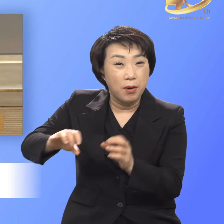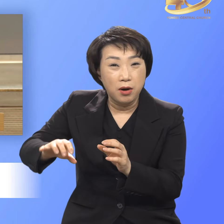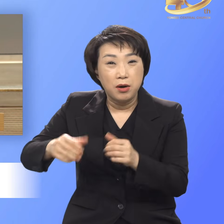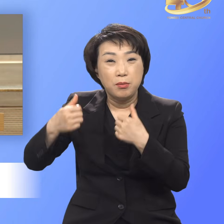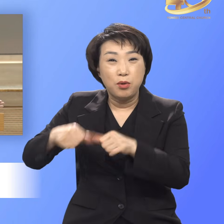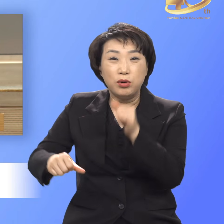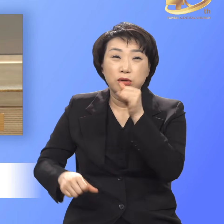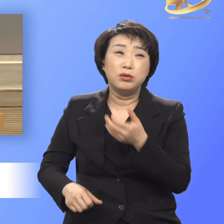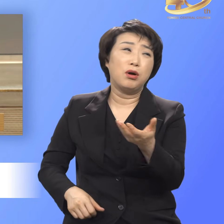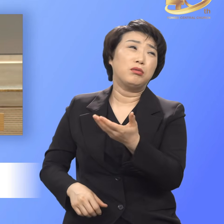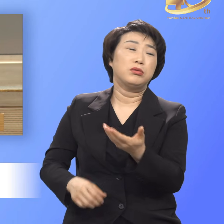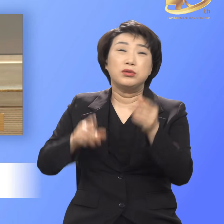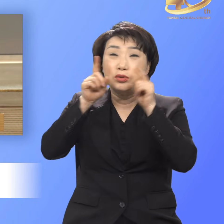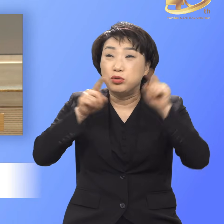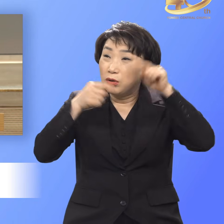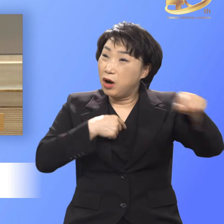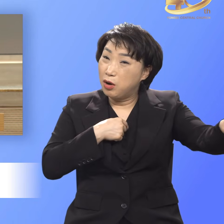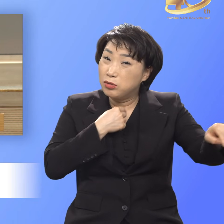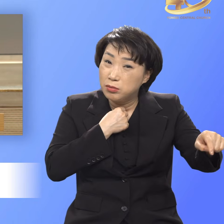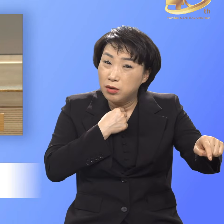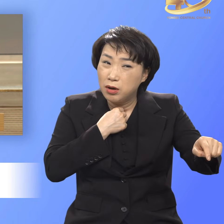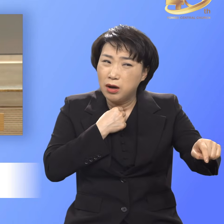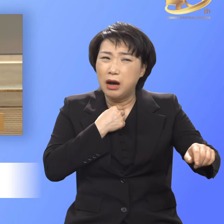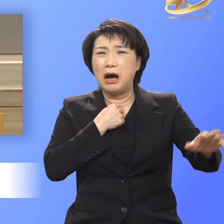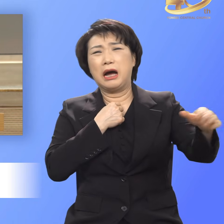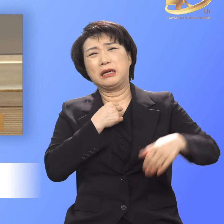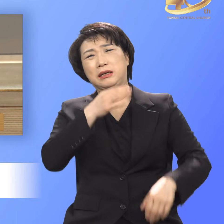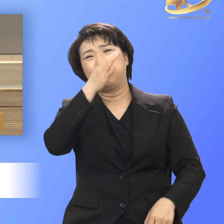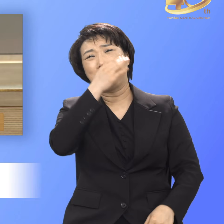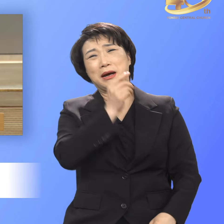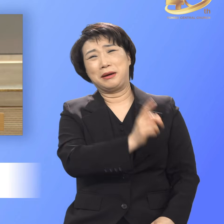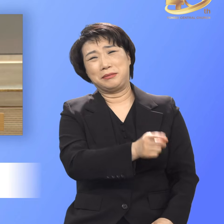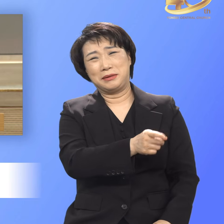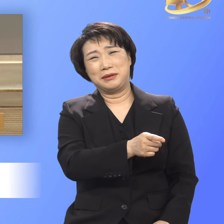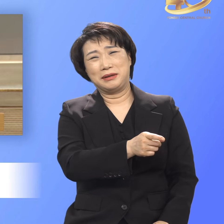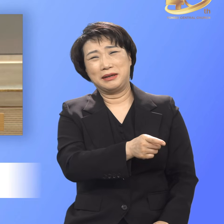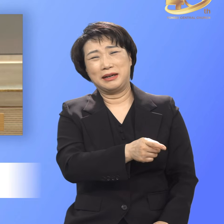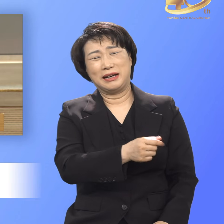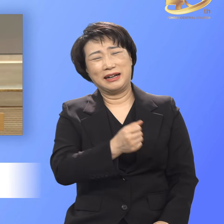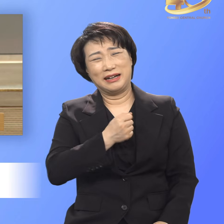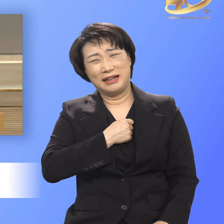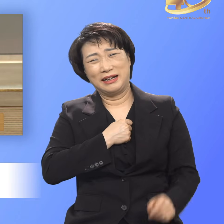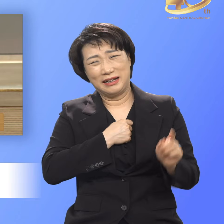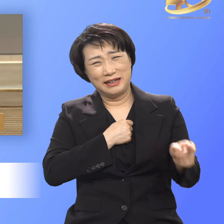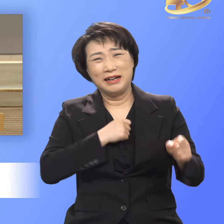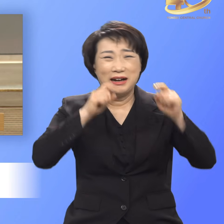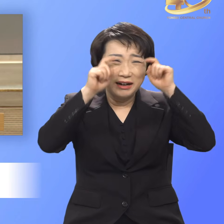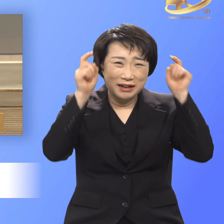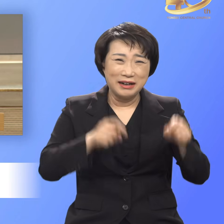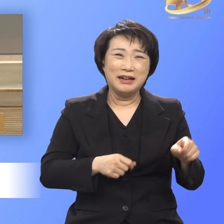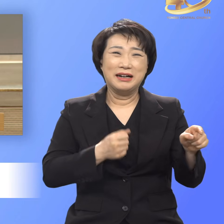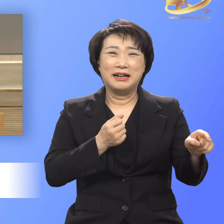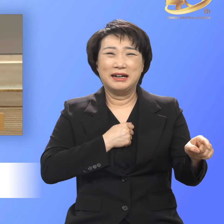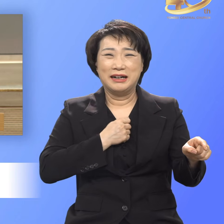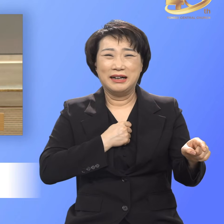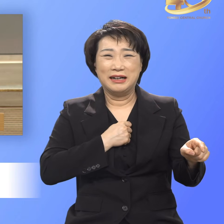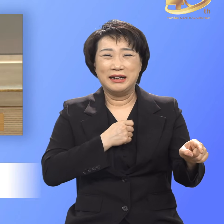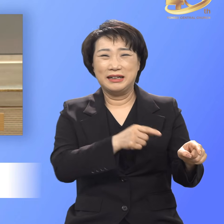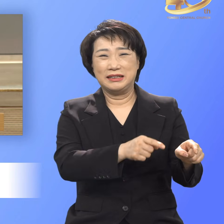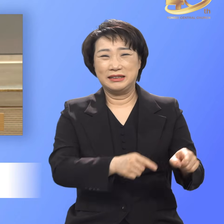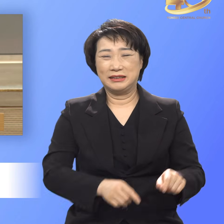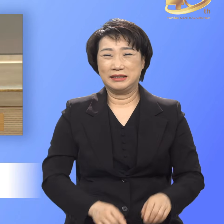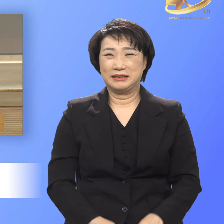포기하고 영원한 지옥을 선택한다면 참으로 그런 사람들 향해도 어리석다.